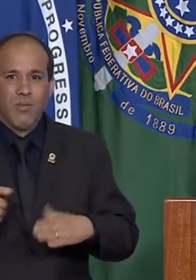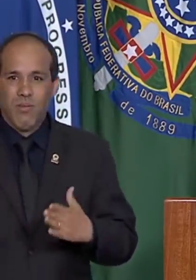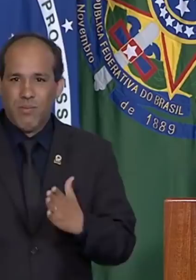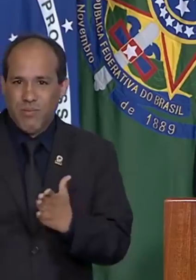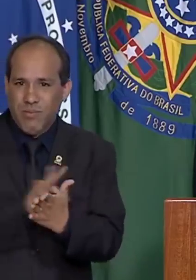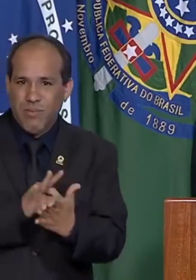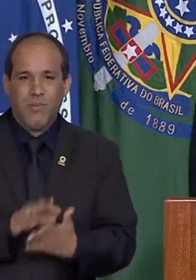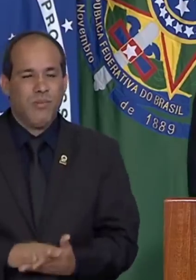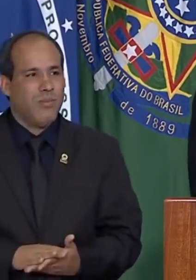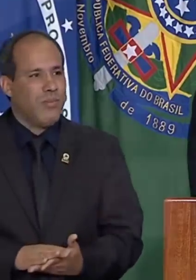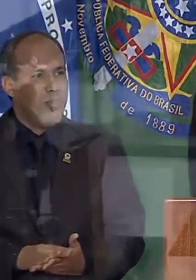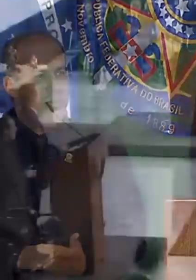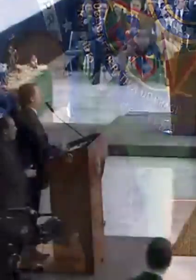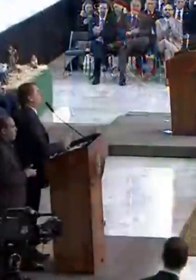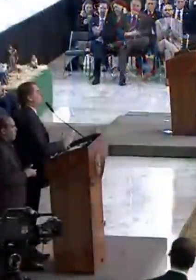Mas